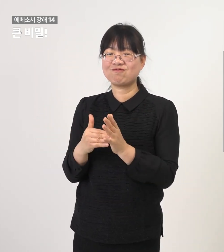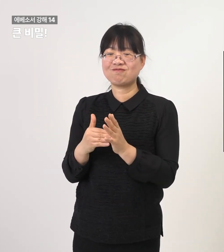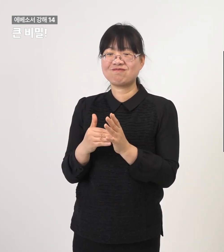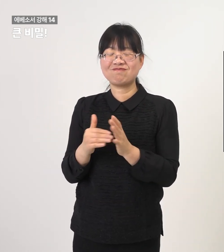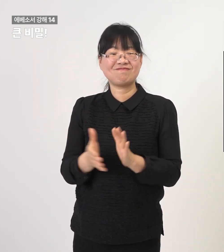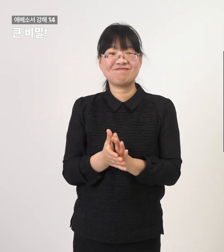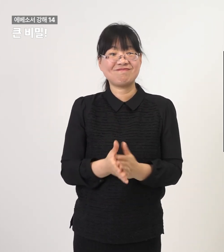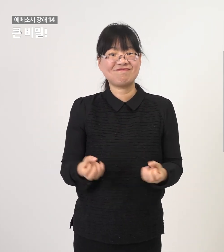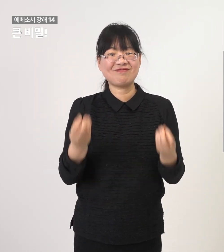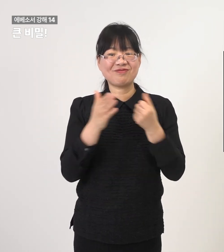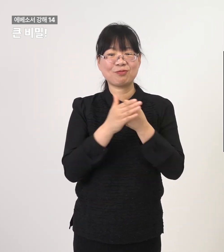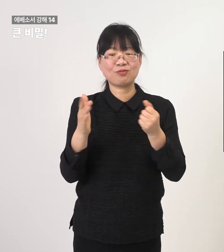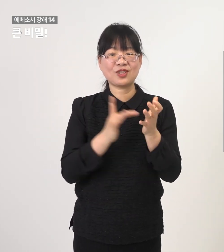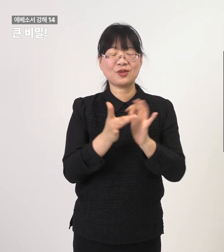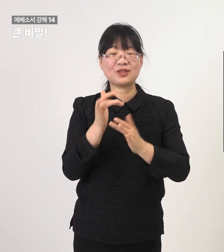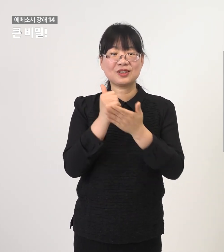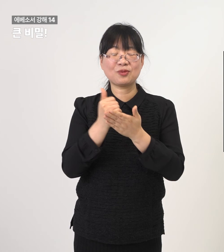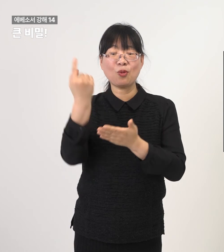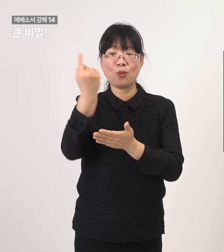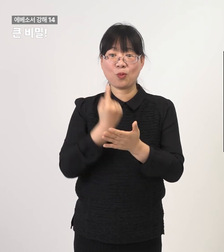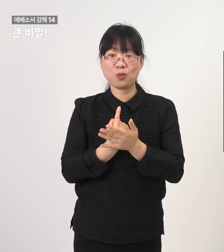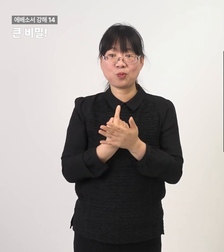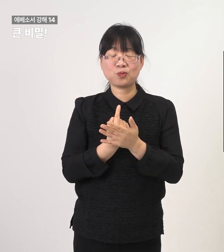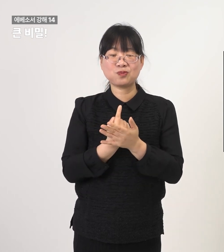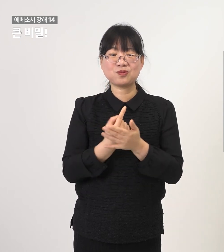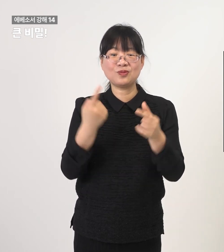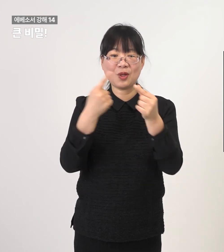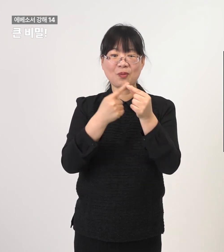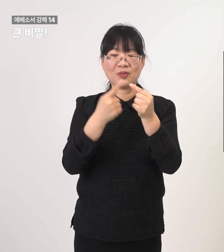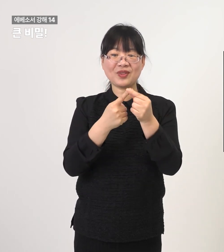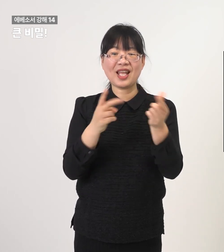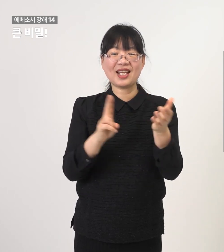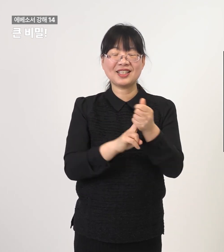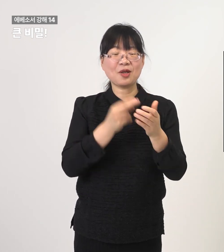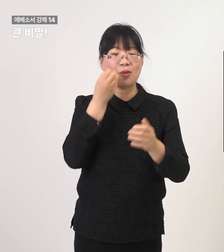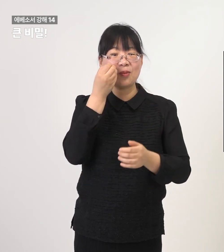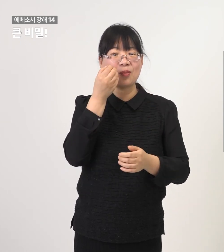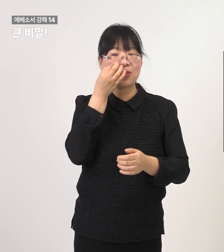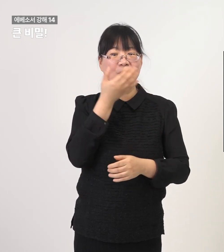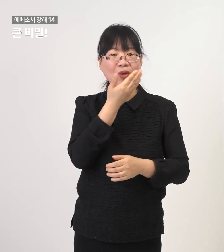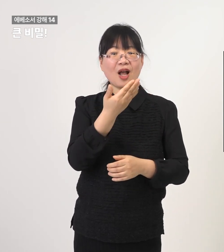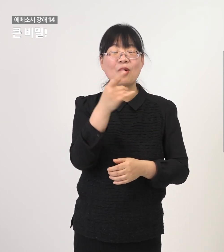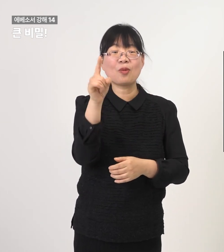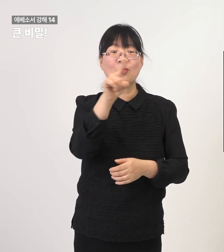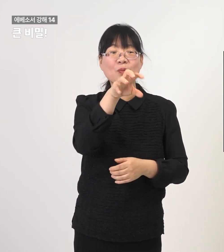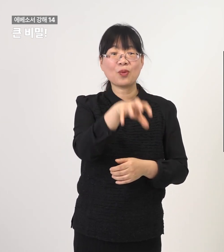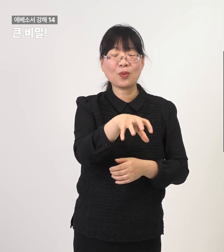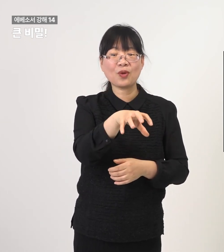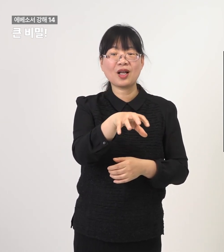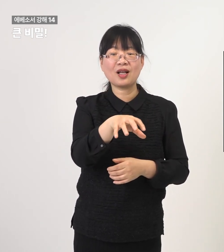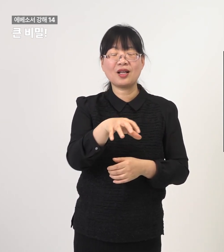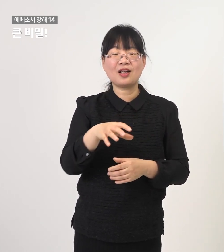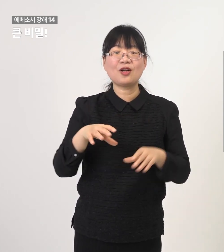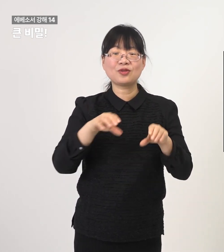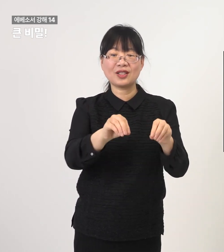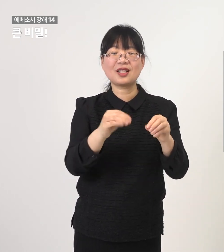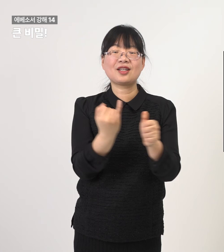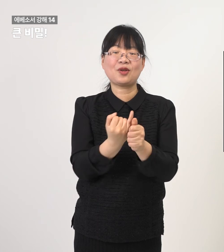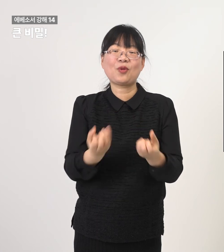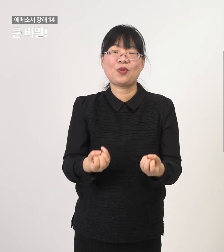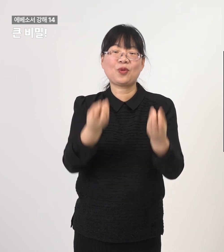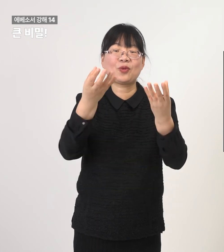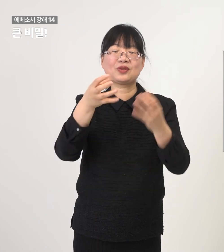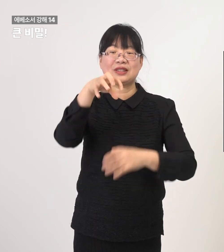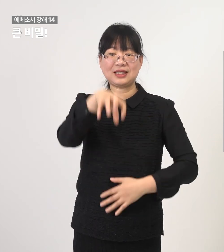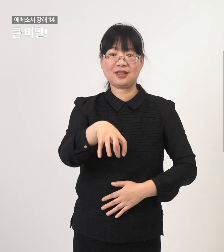할렐루야. 그래서 예수님이 오셔서 첫 번째 기적이 베풀어졌던 현장이 중단된